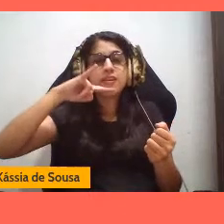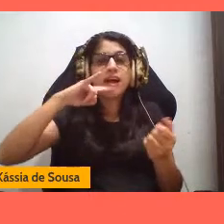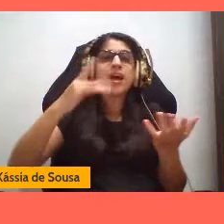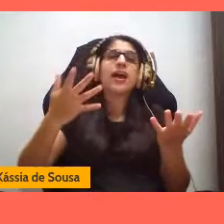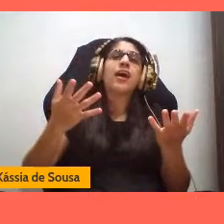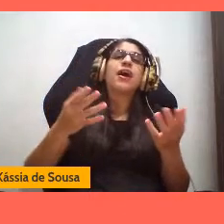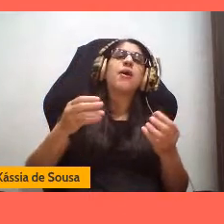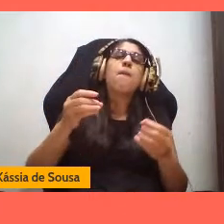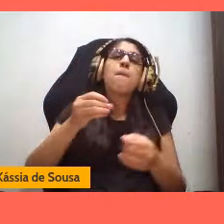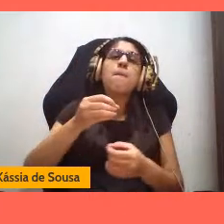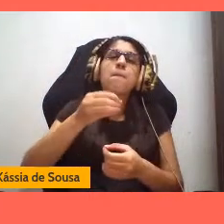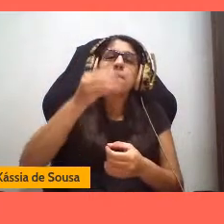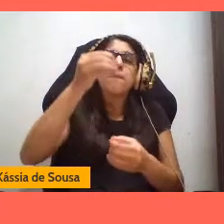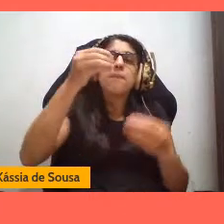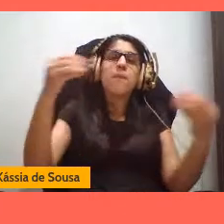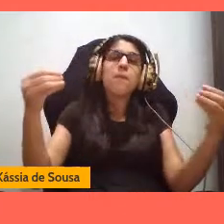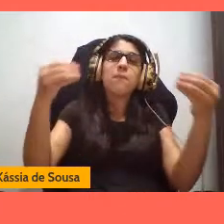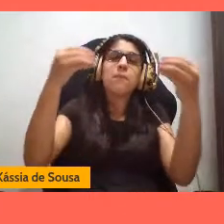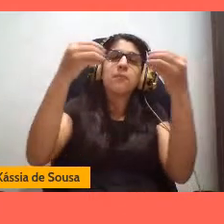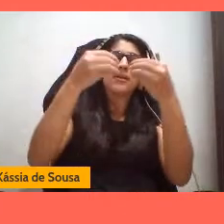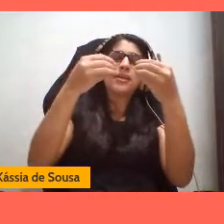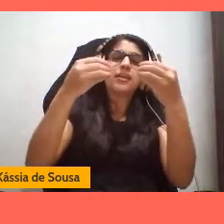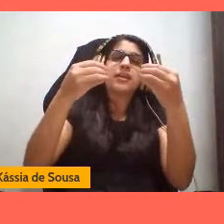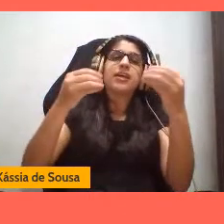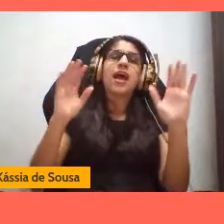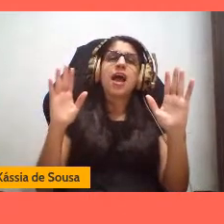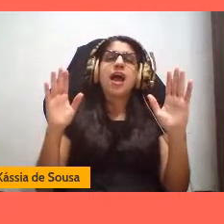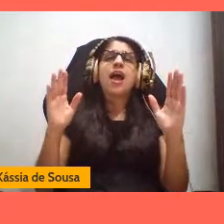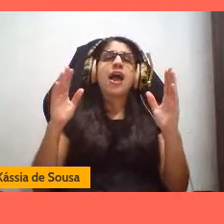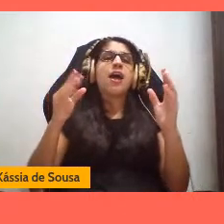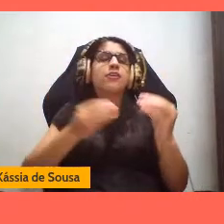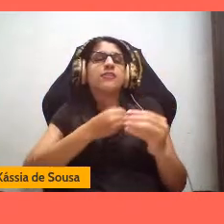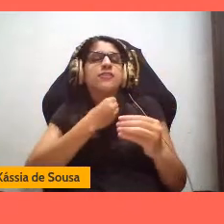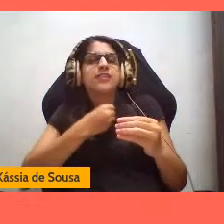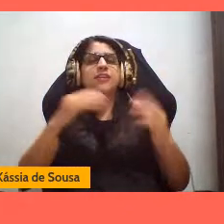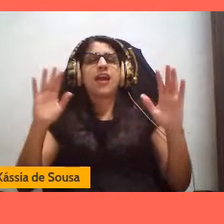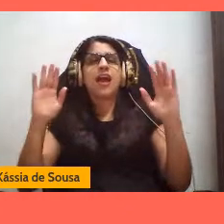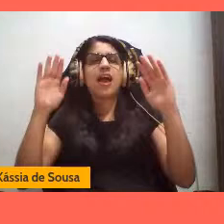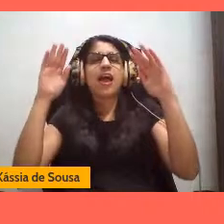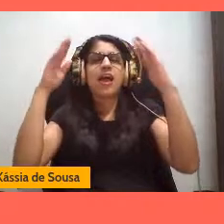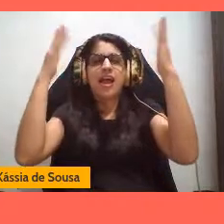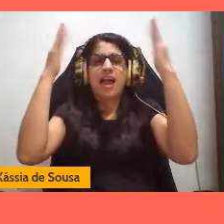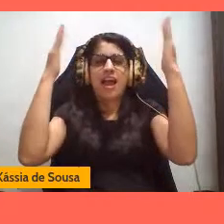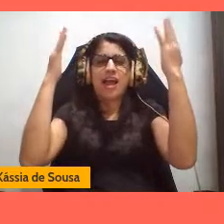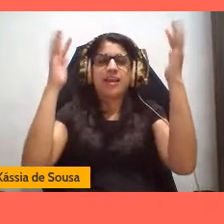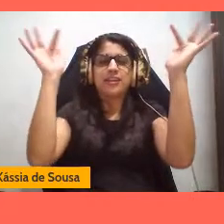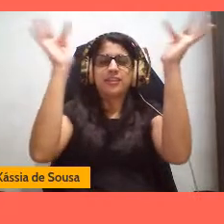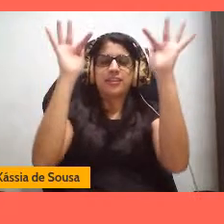Faça um brinde. Viva a vida e fora Bolsonaro.